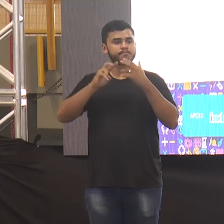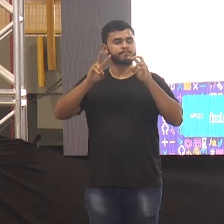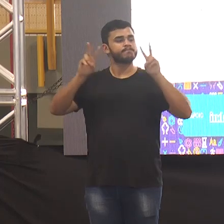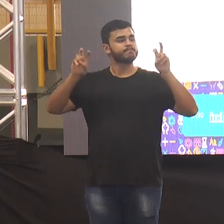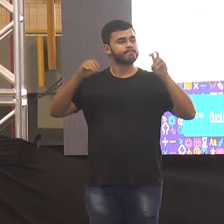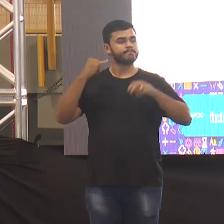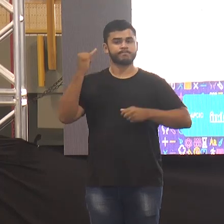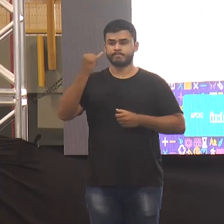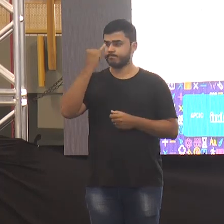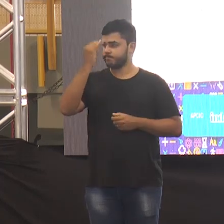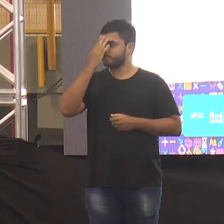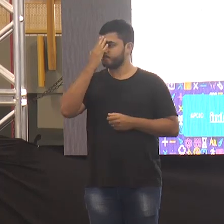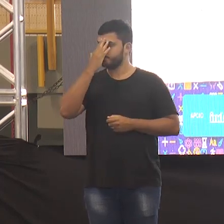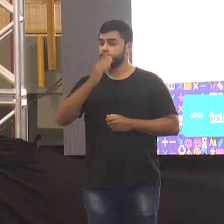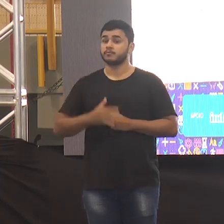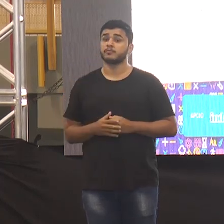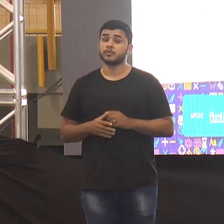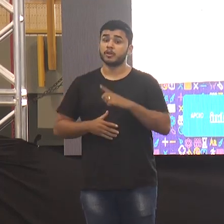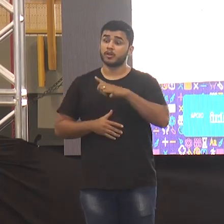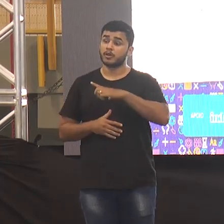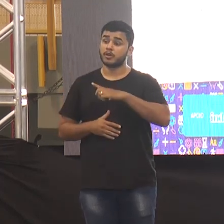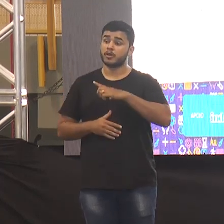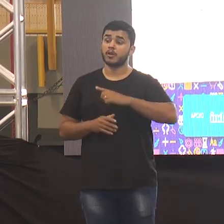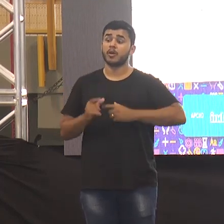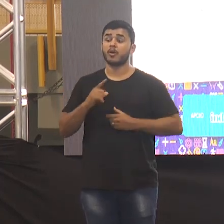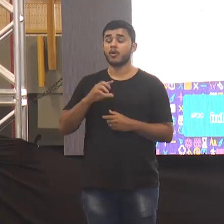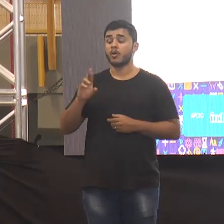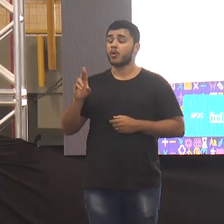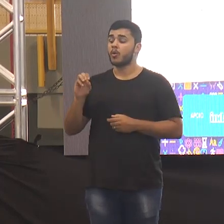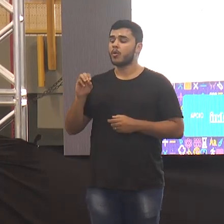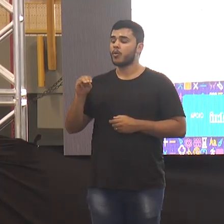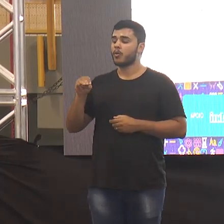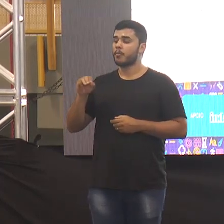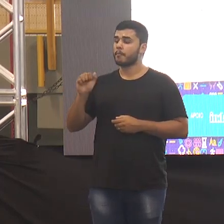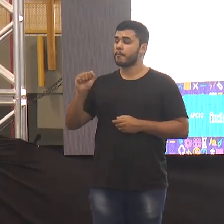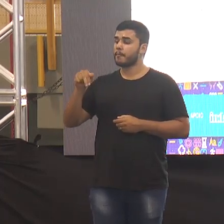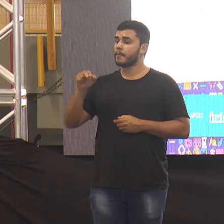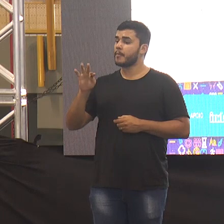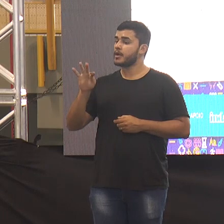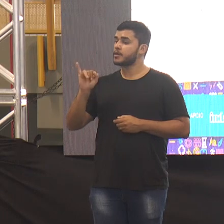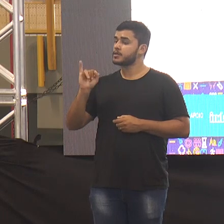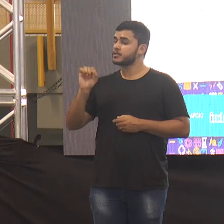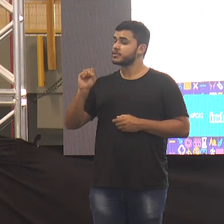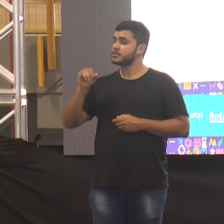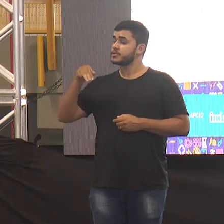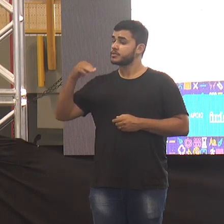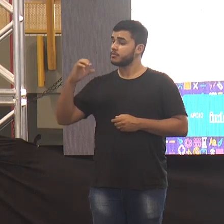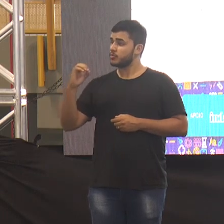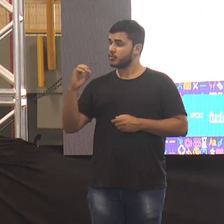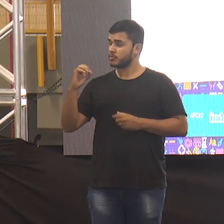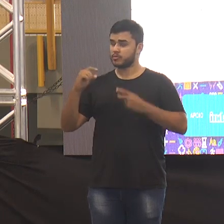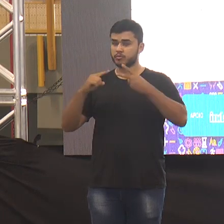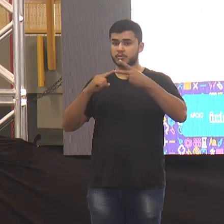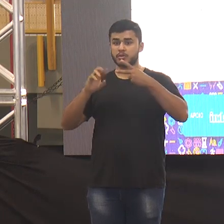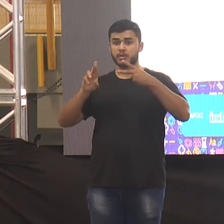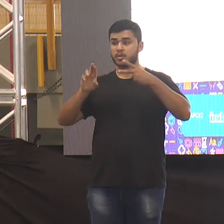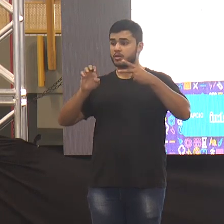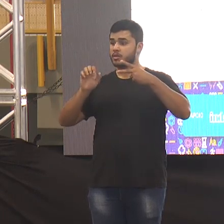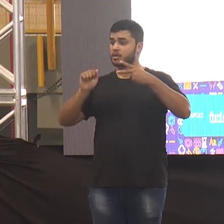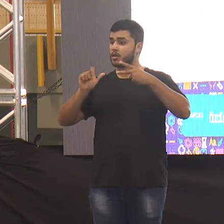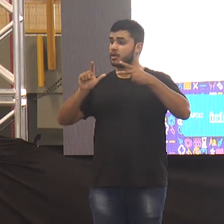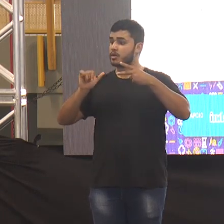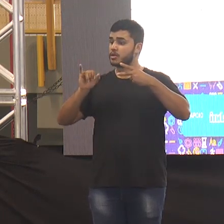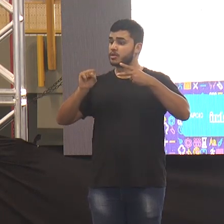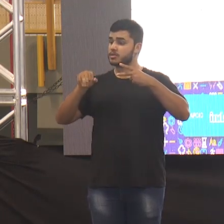é que romantismo e realismo, mais do que escolas